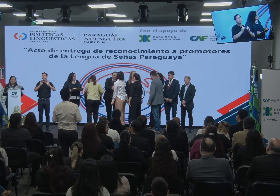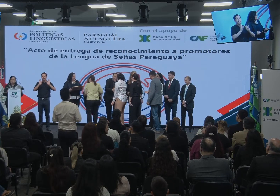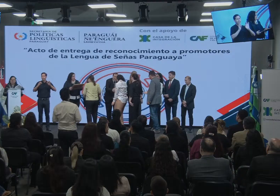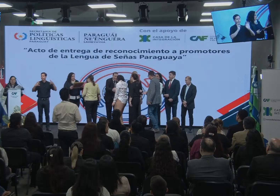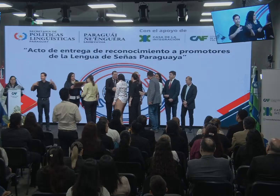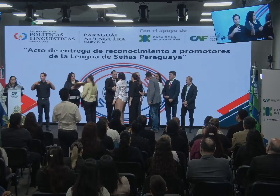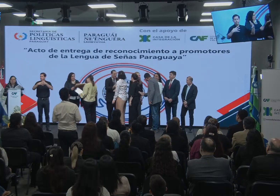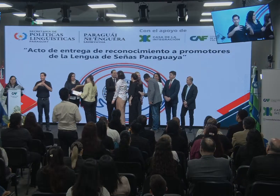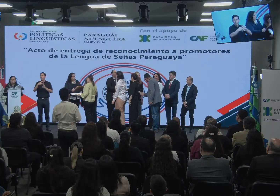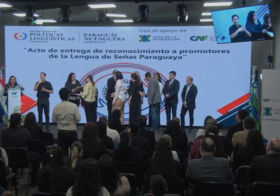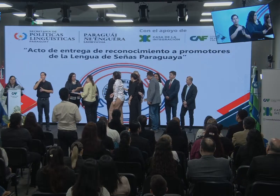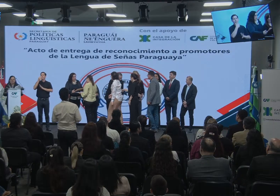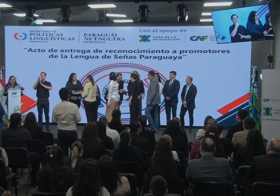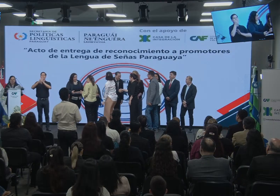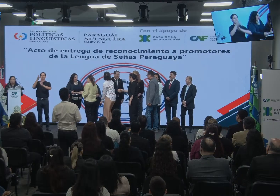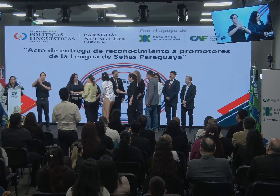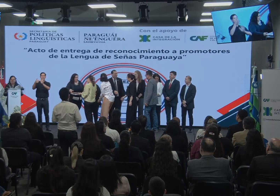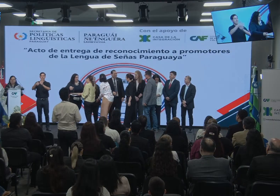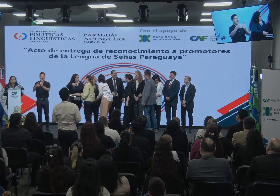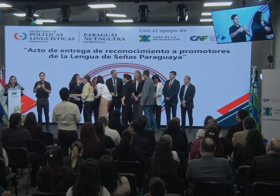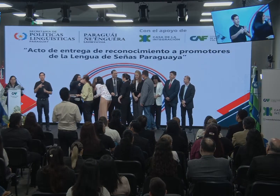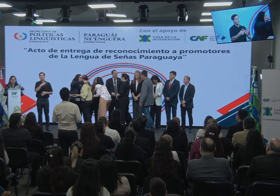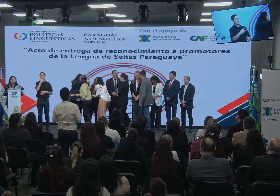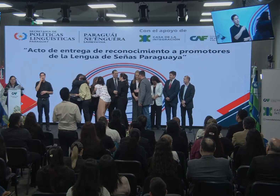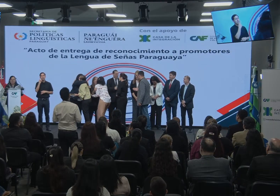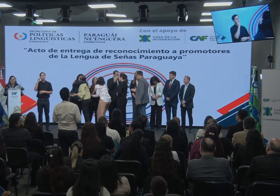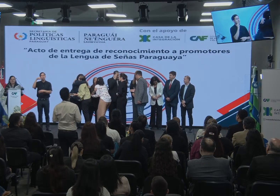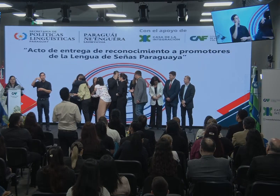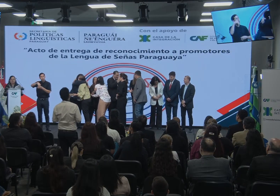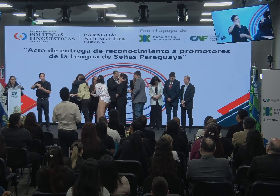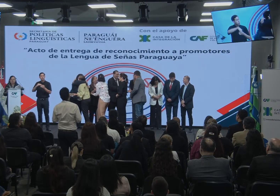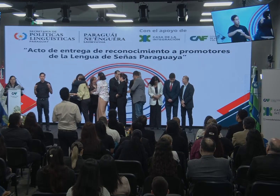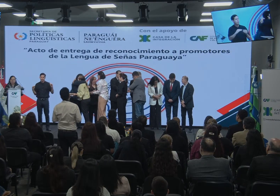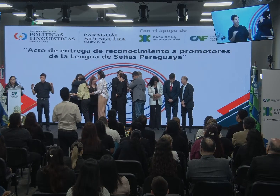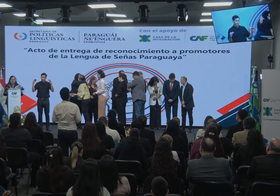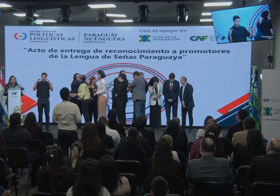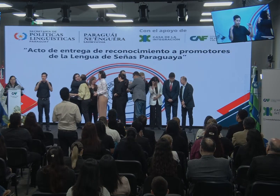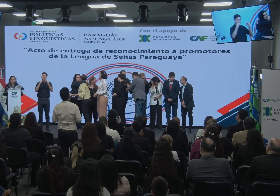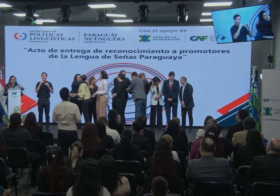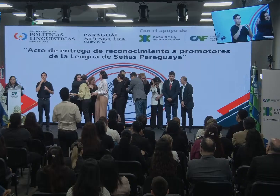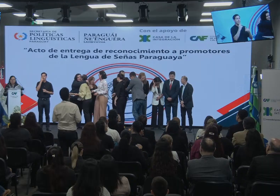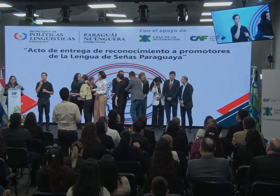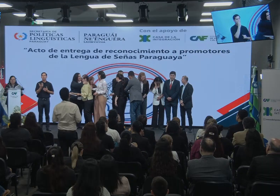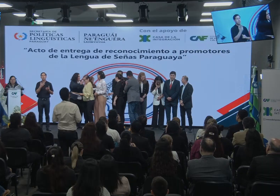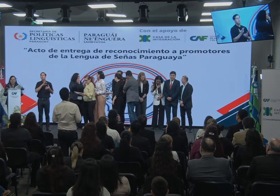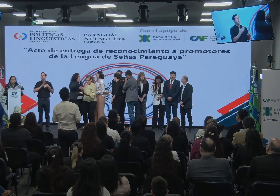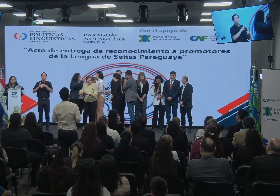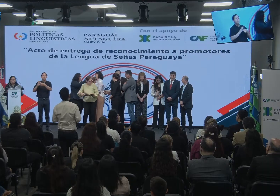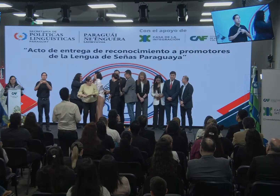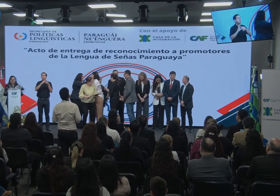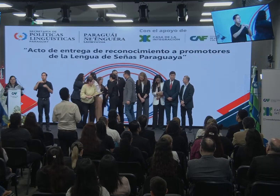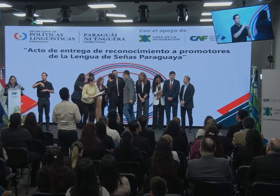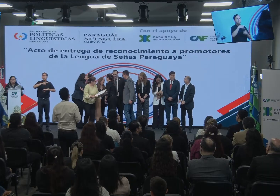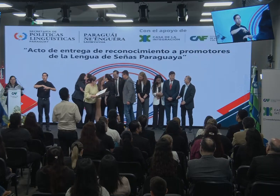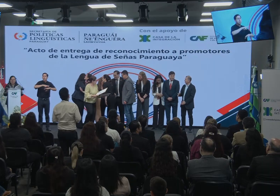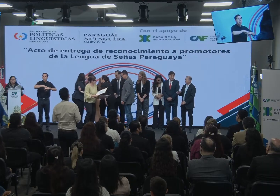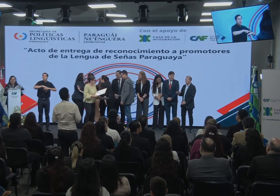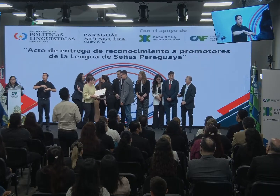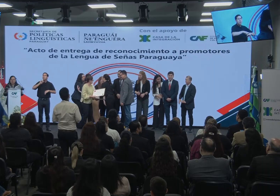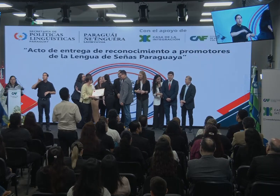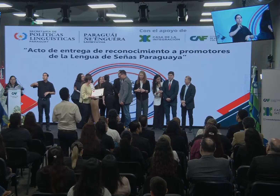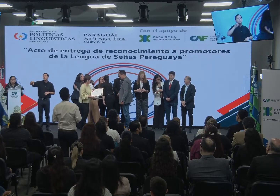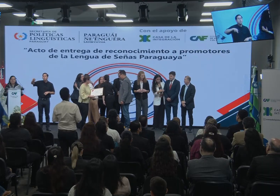accesibles, promoviendo la equidad y la inclusión, en articulación con organismos nacionales e